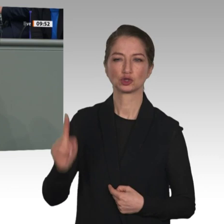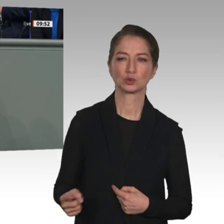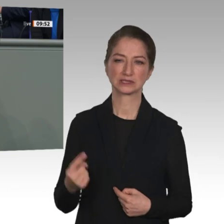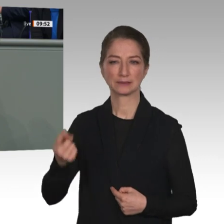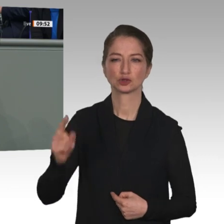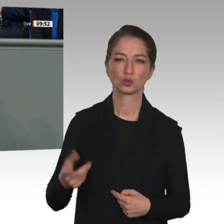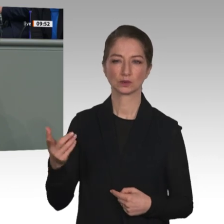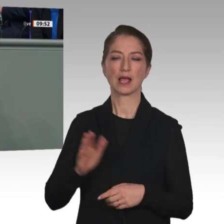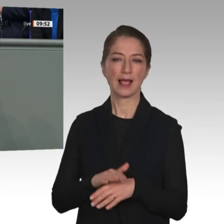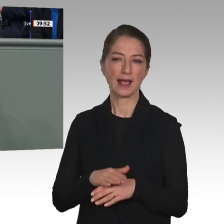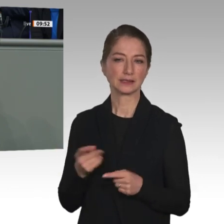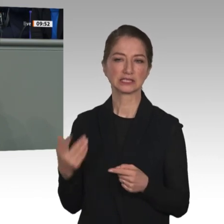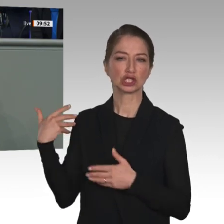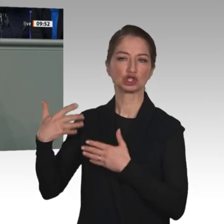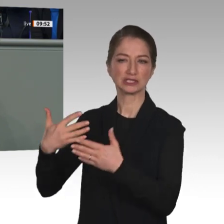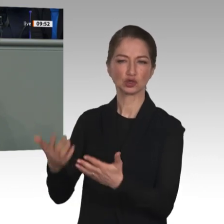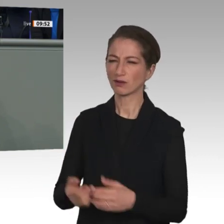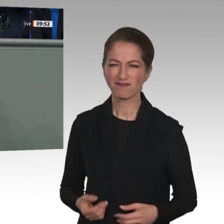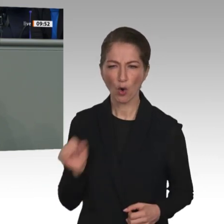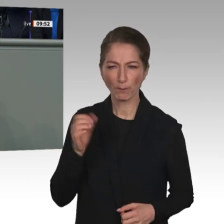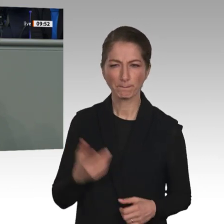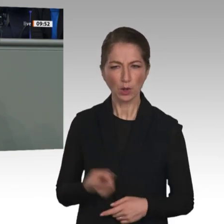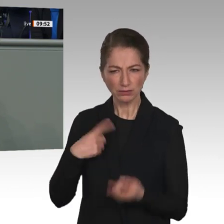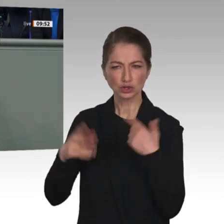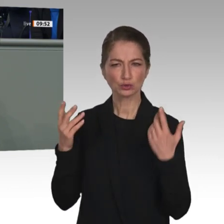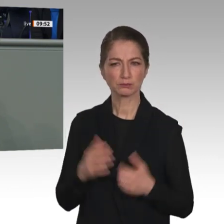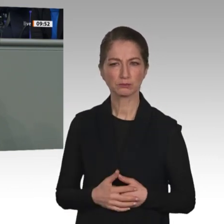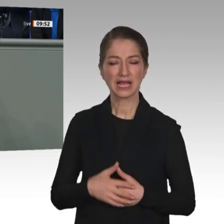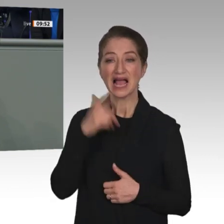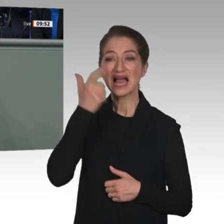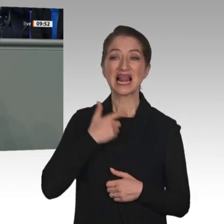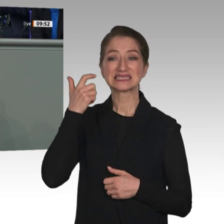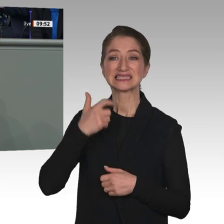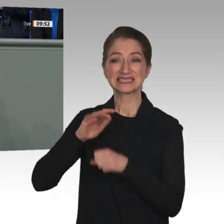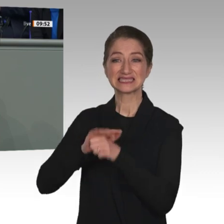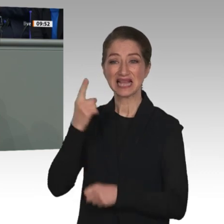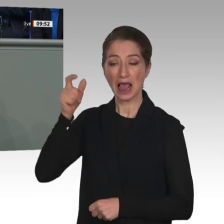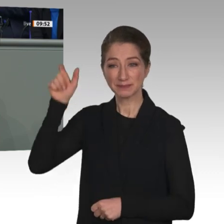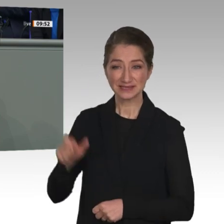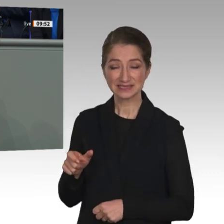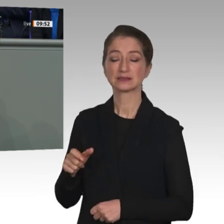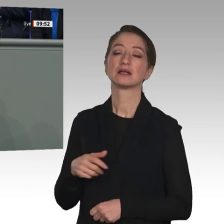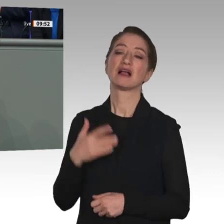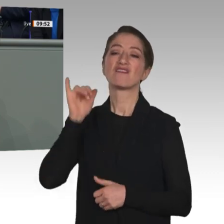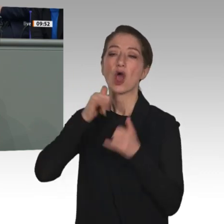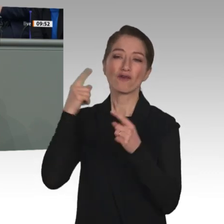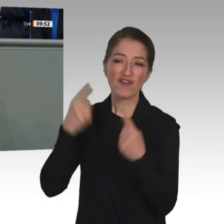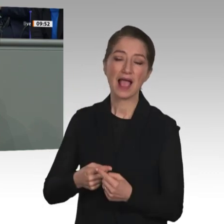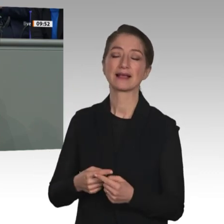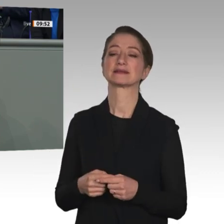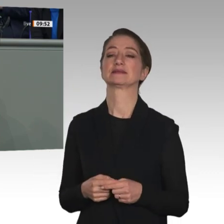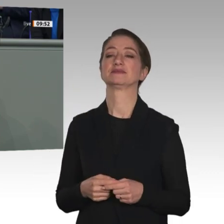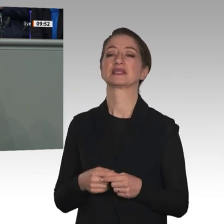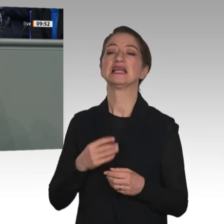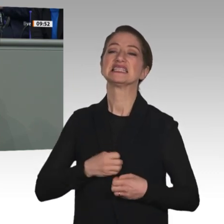ja rechtfertigen zu müssen. Aber sollte es nicht anders sein? Sollten nicht Rassisten, Antisemiten, Homophobe, Sexisten und Islamfeinde den Druck